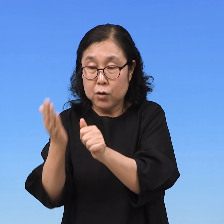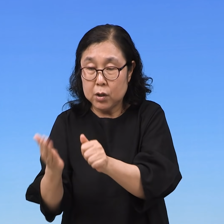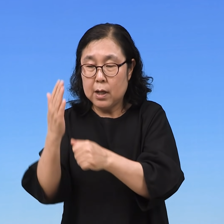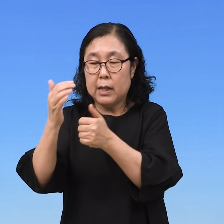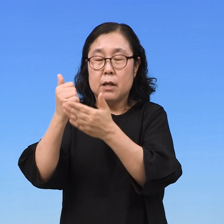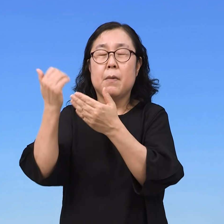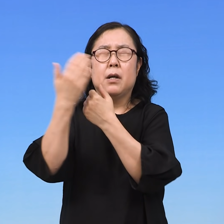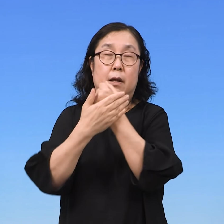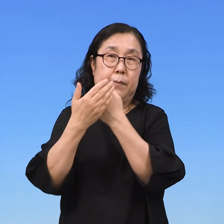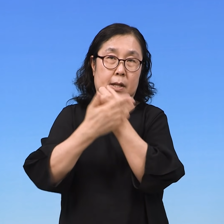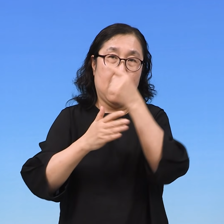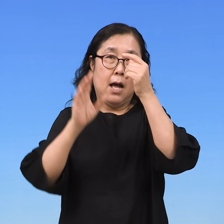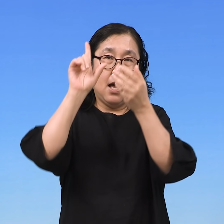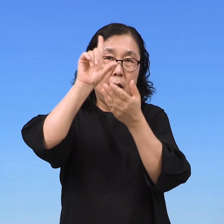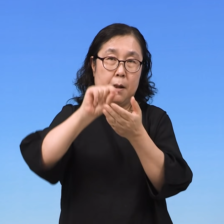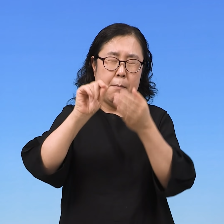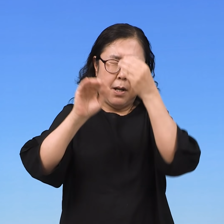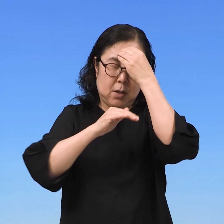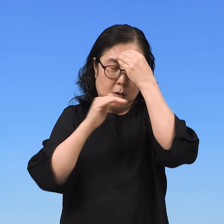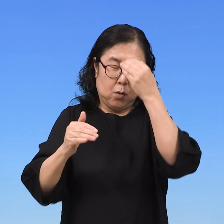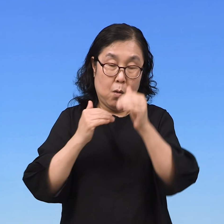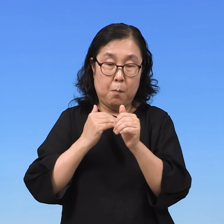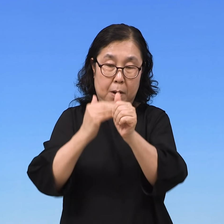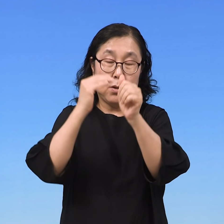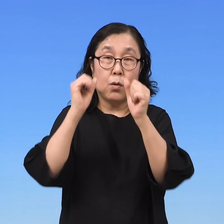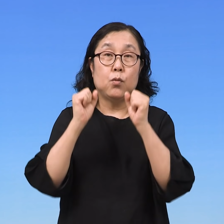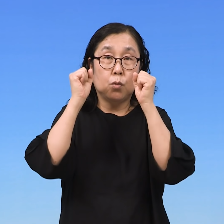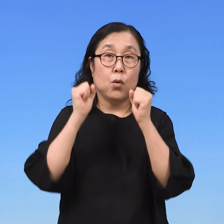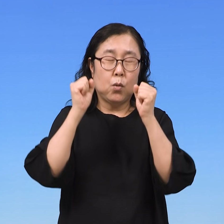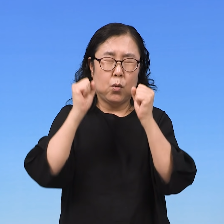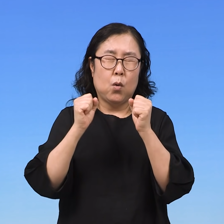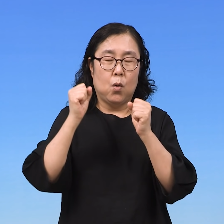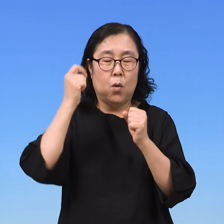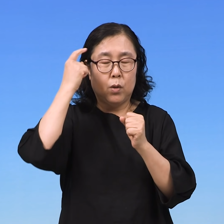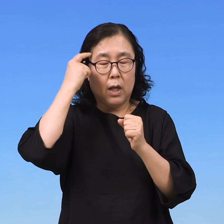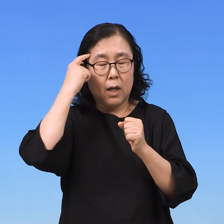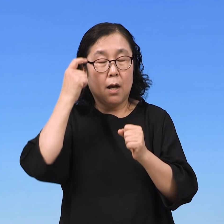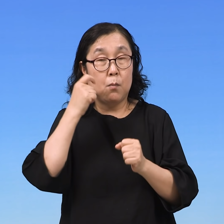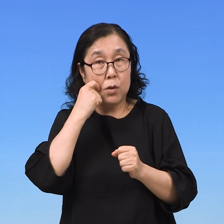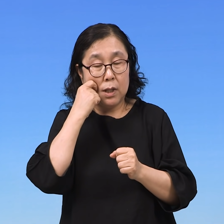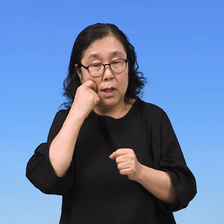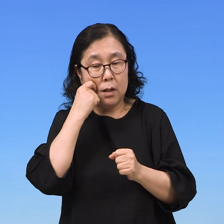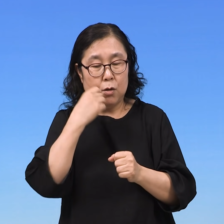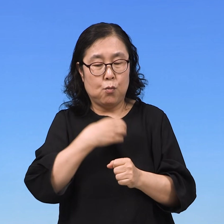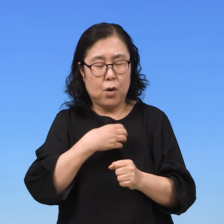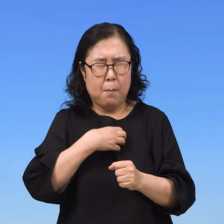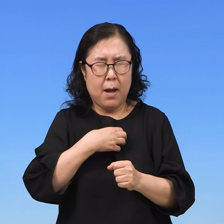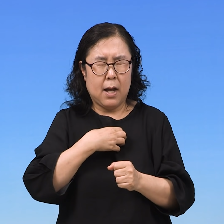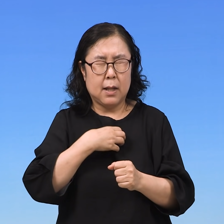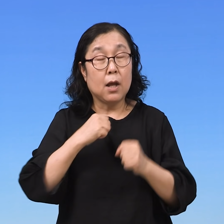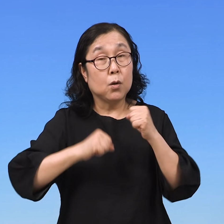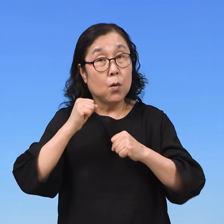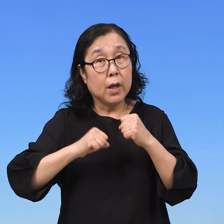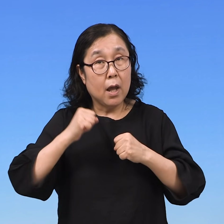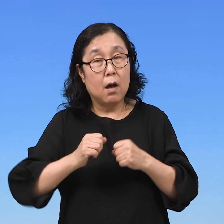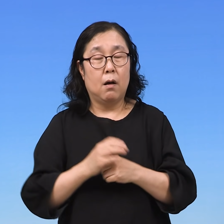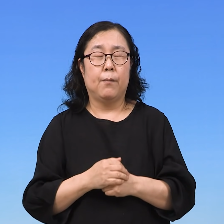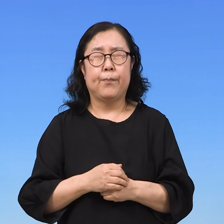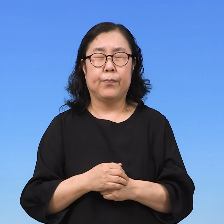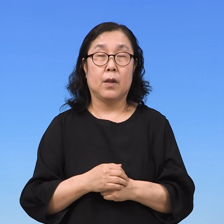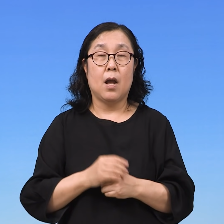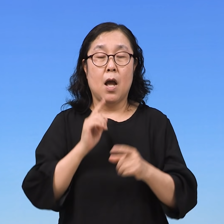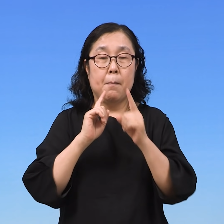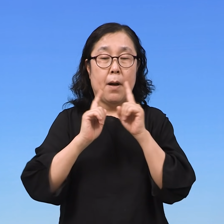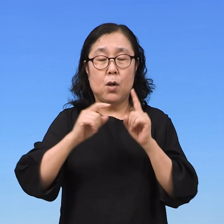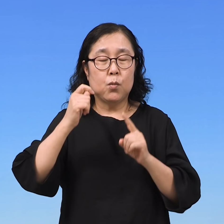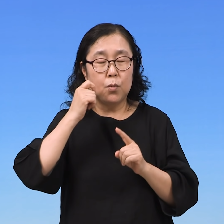은혜. 1만 성도 파송운동, 이건 뭐 상상도 할 수 없는 무모한 짓 아닙니까? 무슨 이런